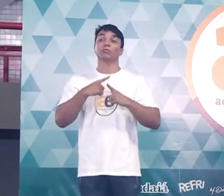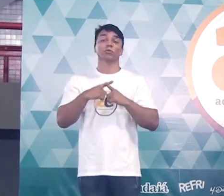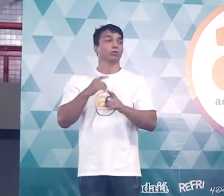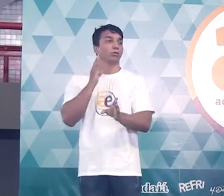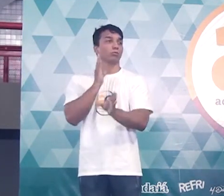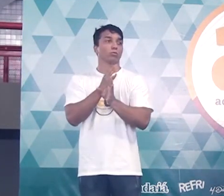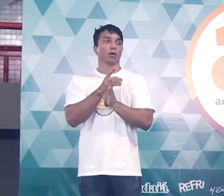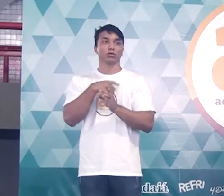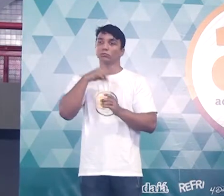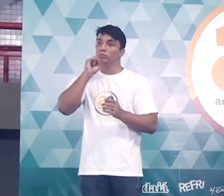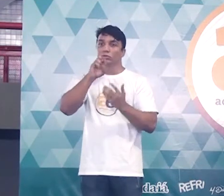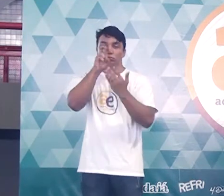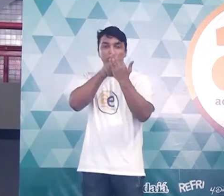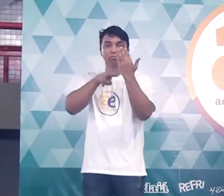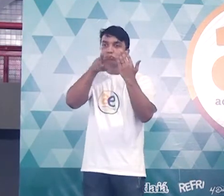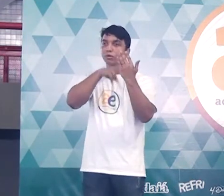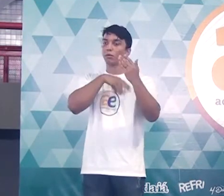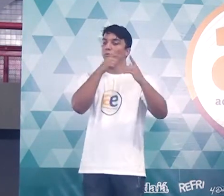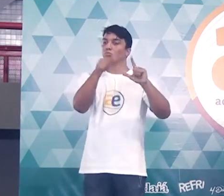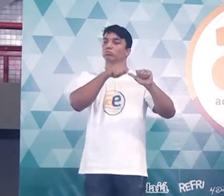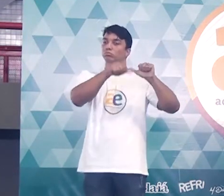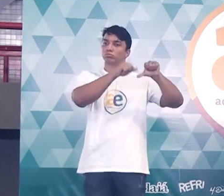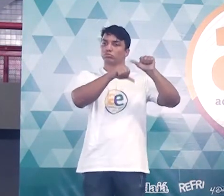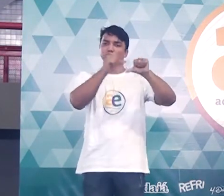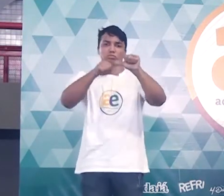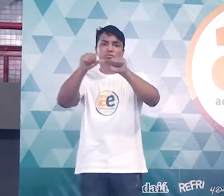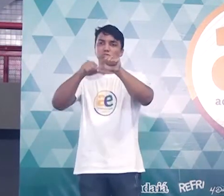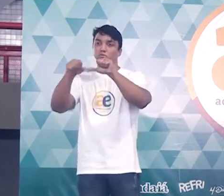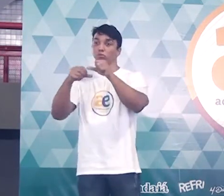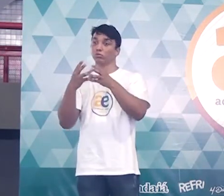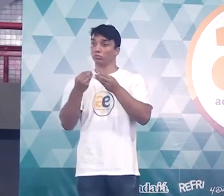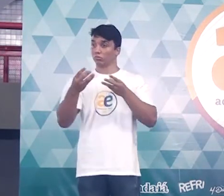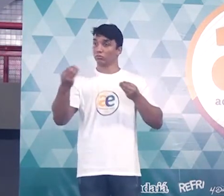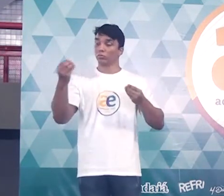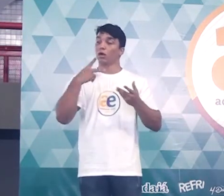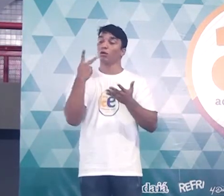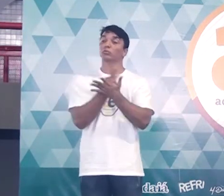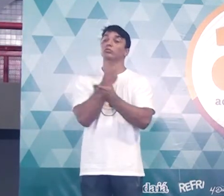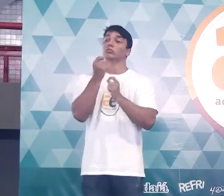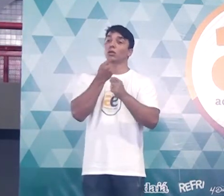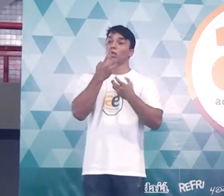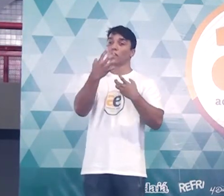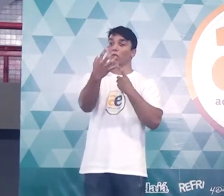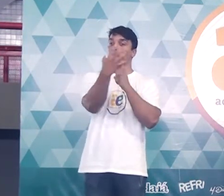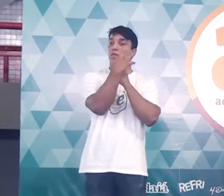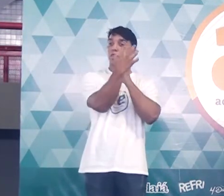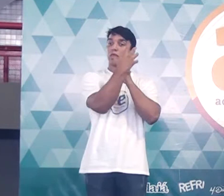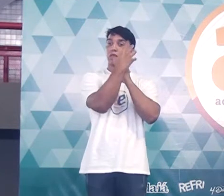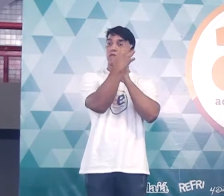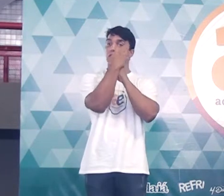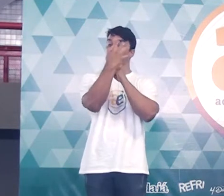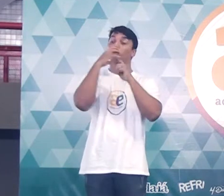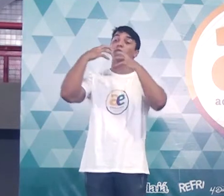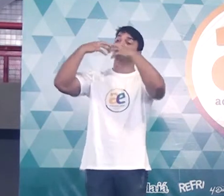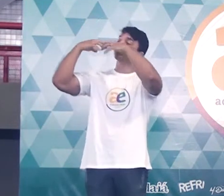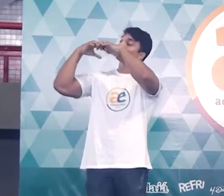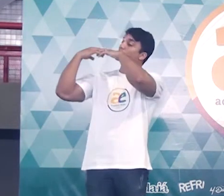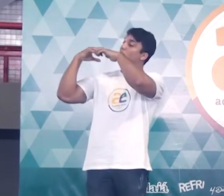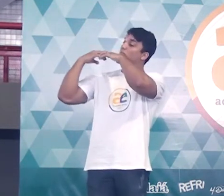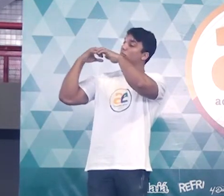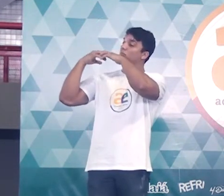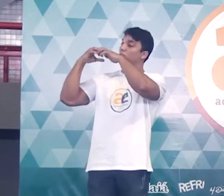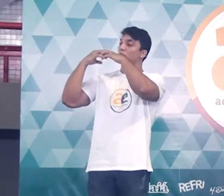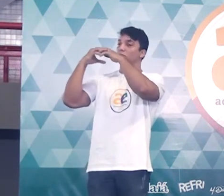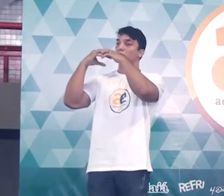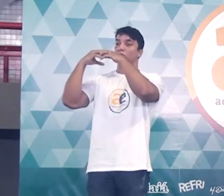Porque a imagem variando, oscilando, ela pode influenciar uma área do seu... Aí o